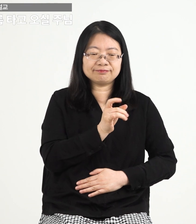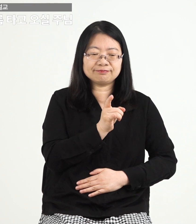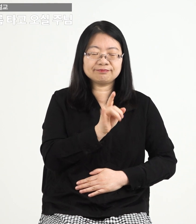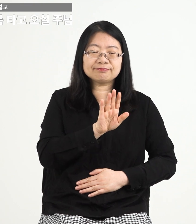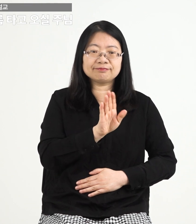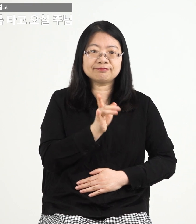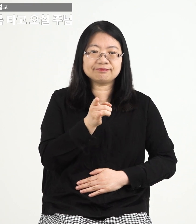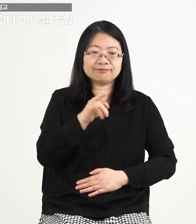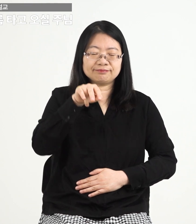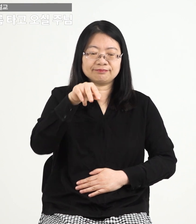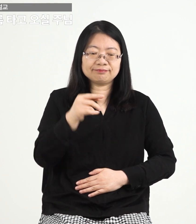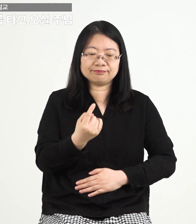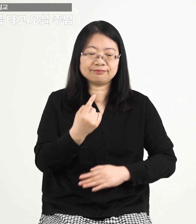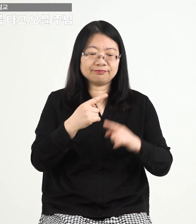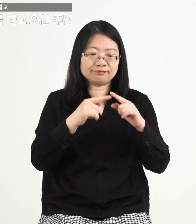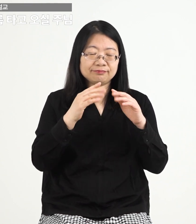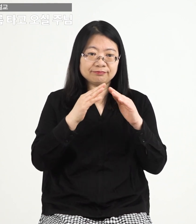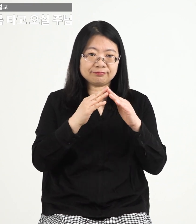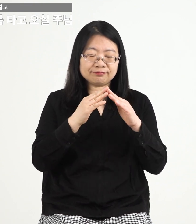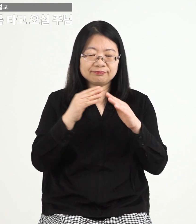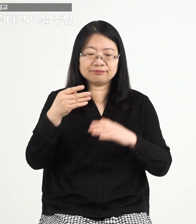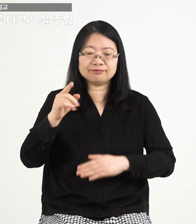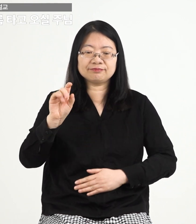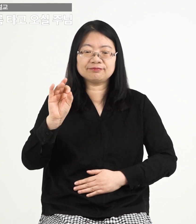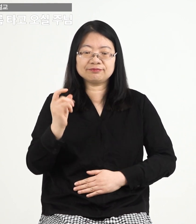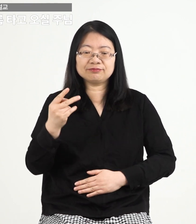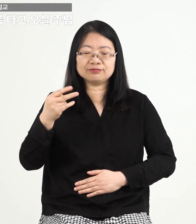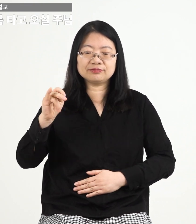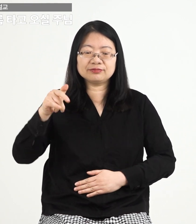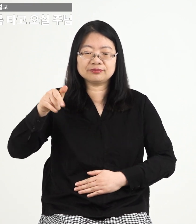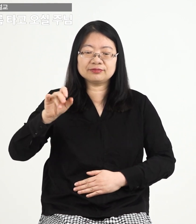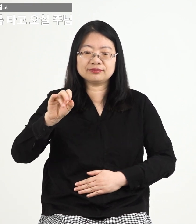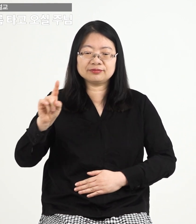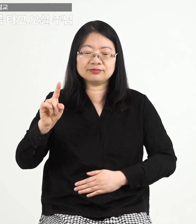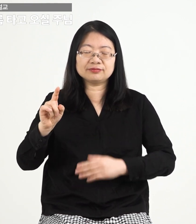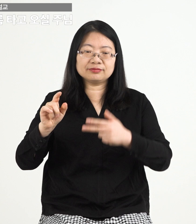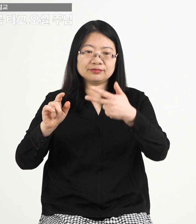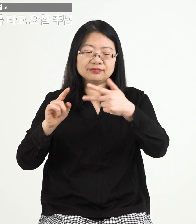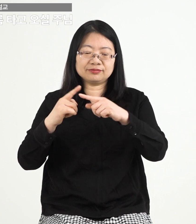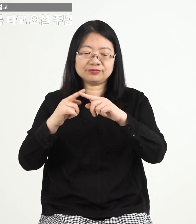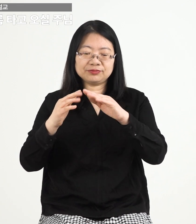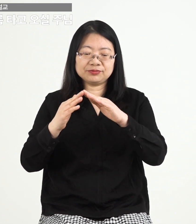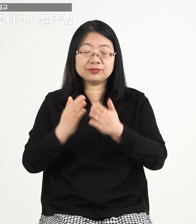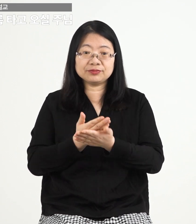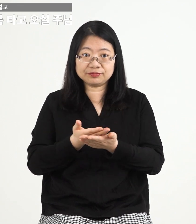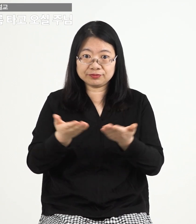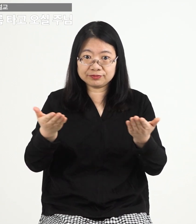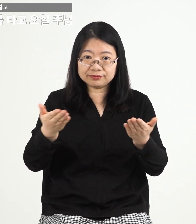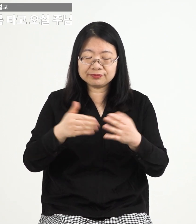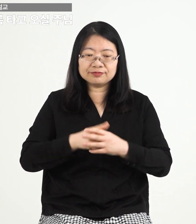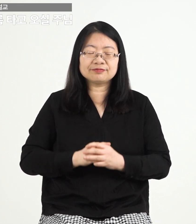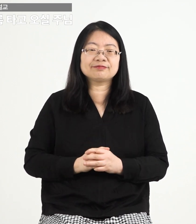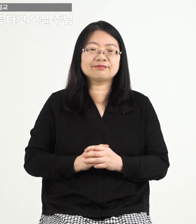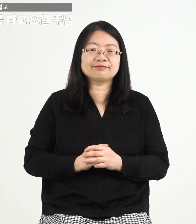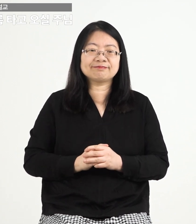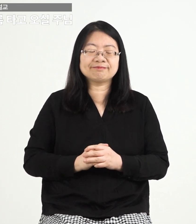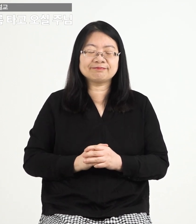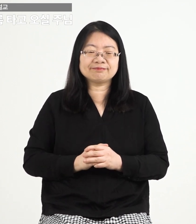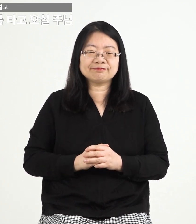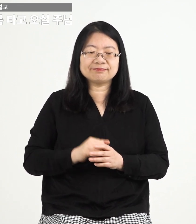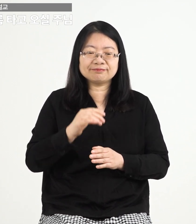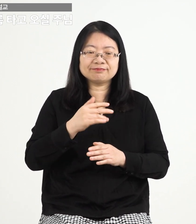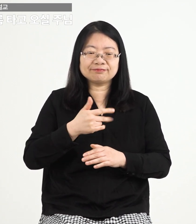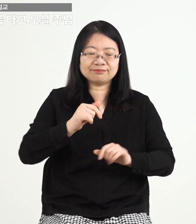라오디게아 7번째 교회까지 여러분들과 나눌 텐데, 주일날 세상 급한 일이